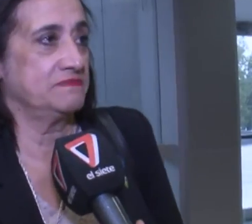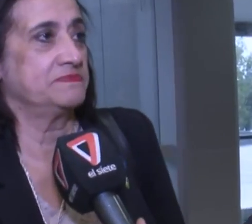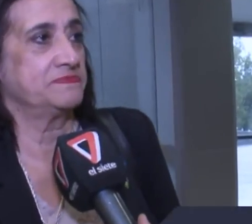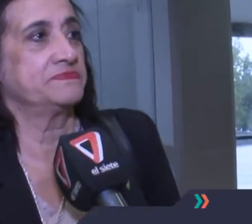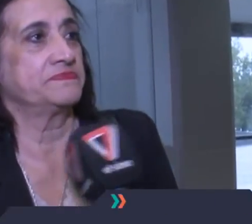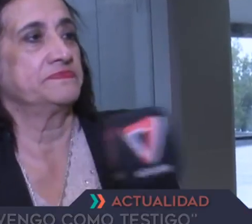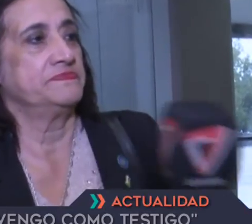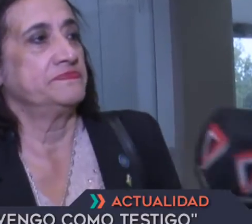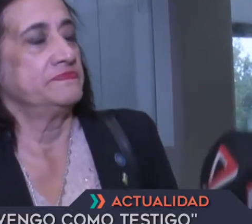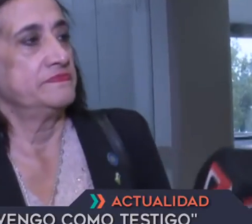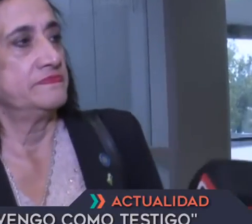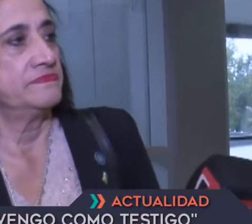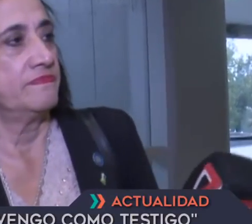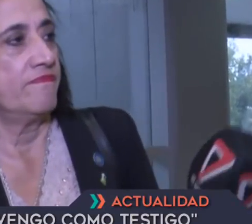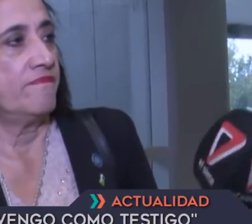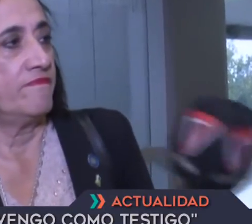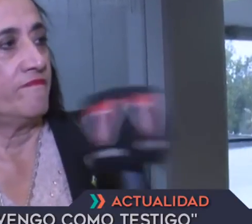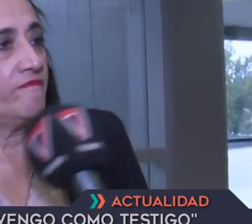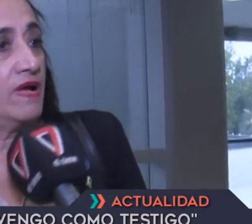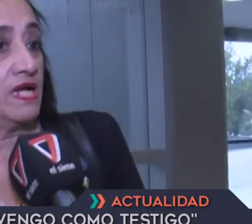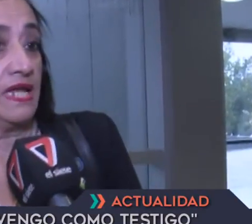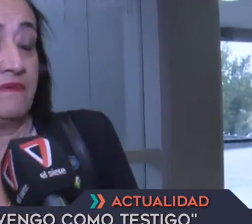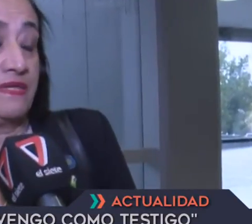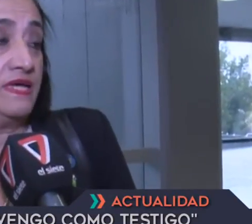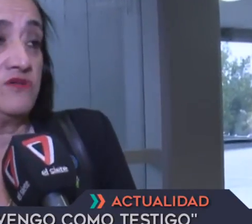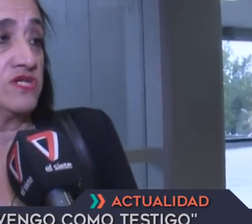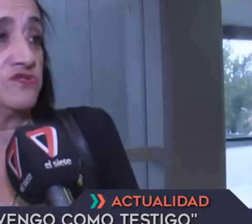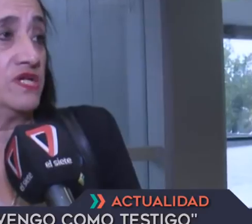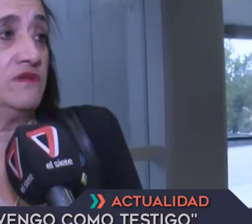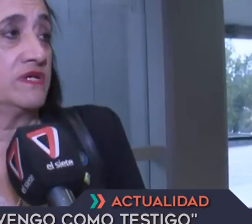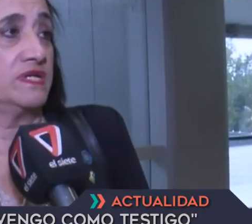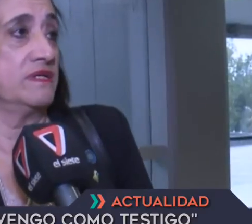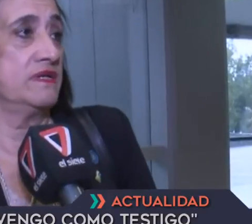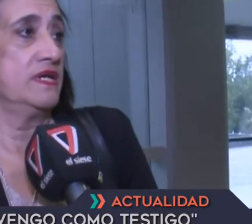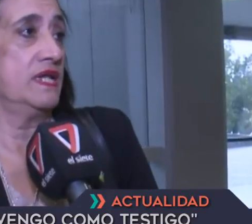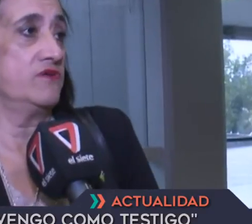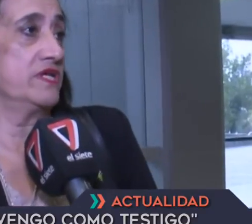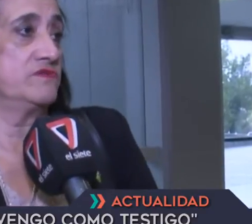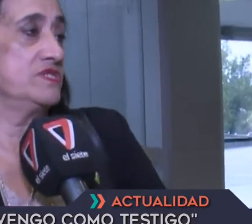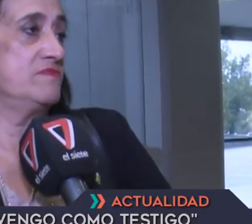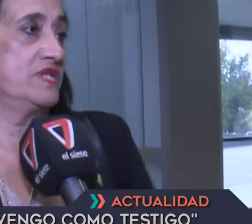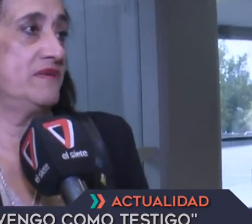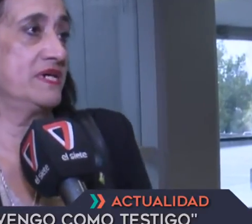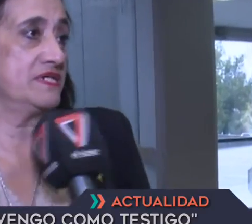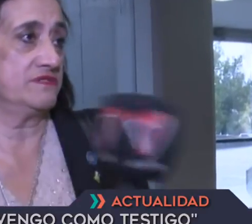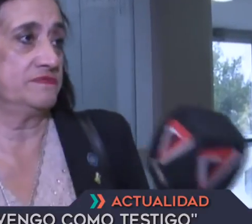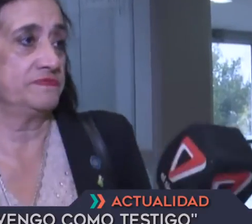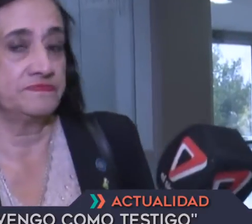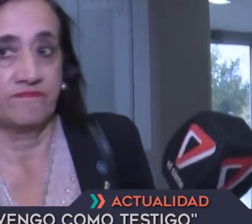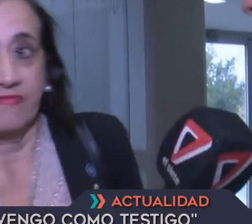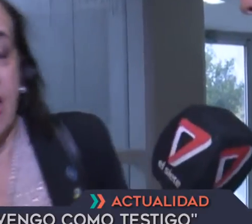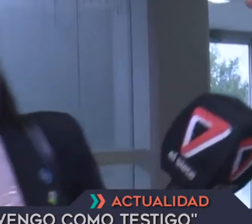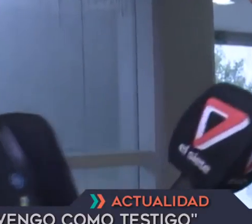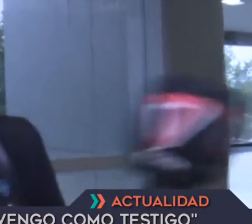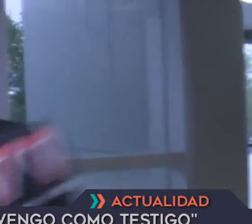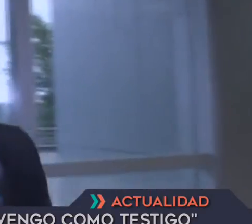acá. ¿Qué viene a contar? La verdad y lo que yo sé, lo que denunciamos, nada más que eso. ¿Cuál